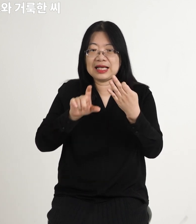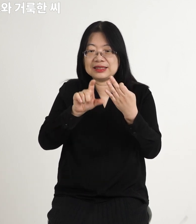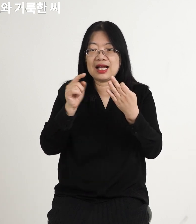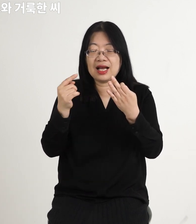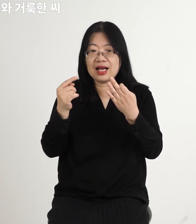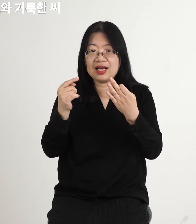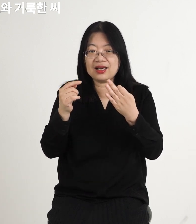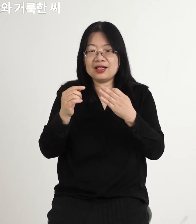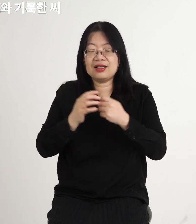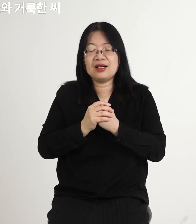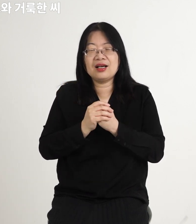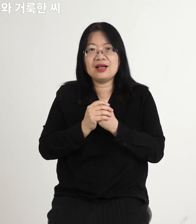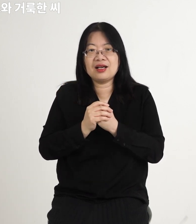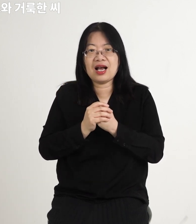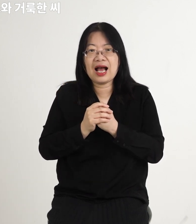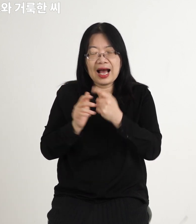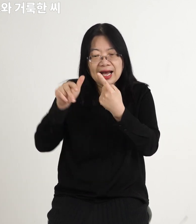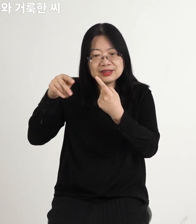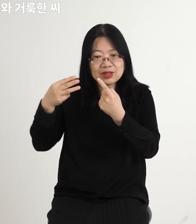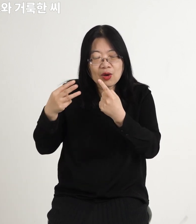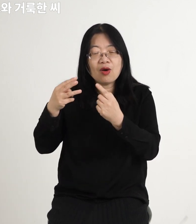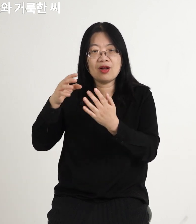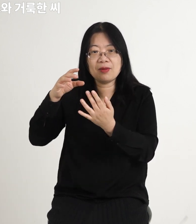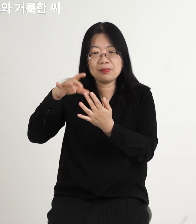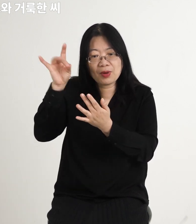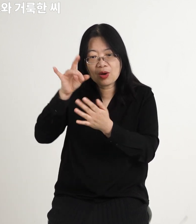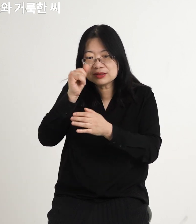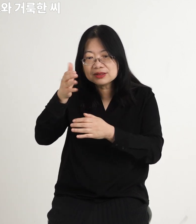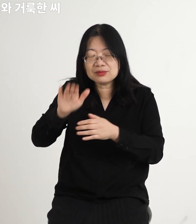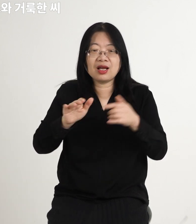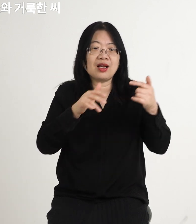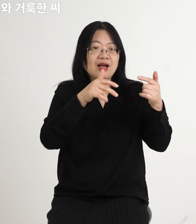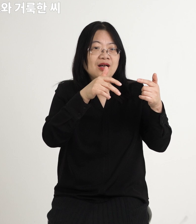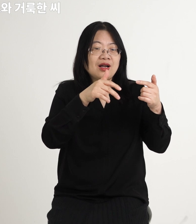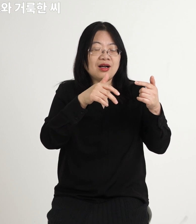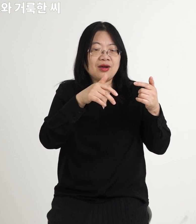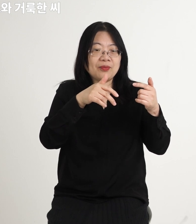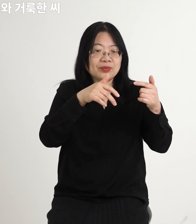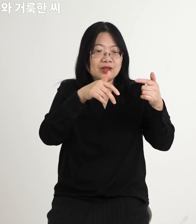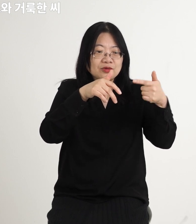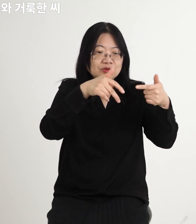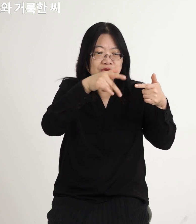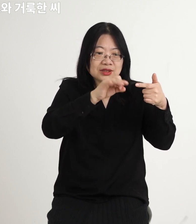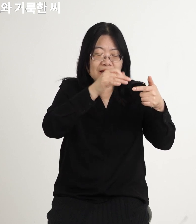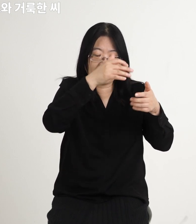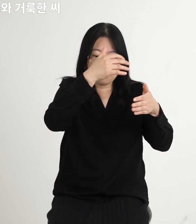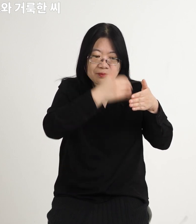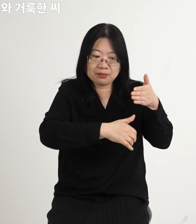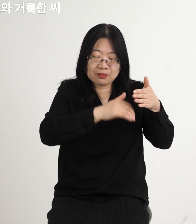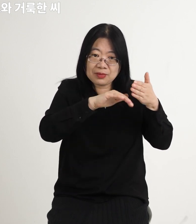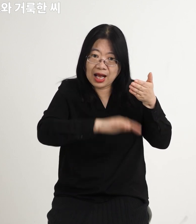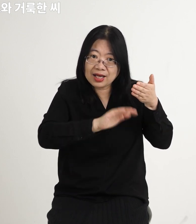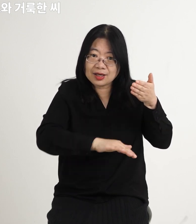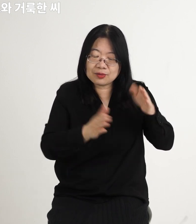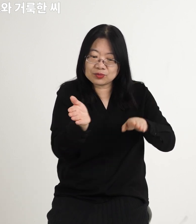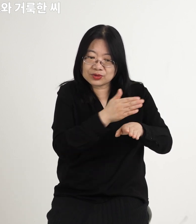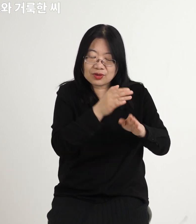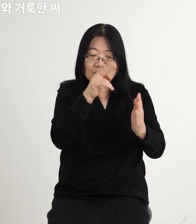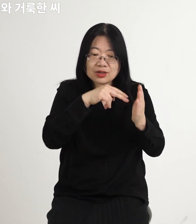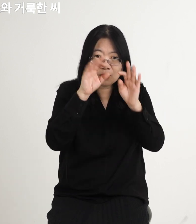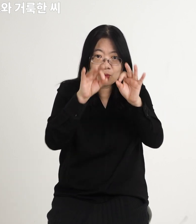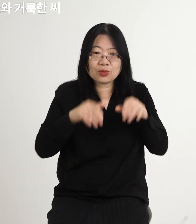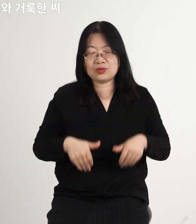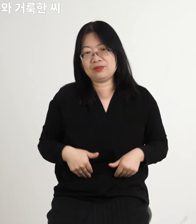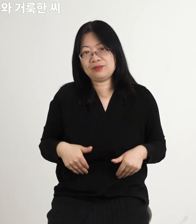사실 6장 말미부터 우리가 좀 볼 필요가 있어요. 자, 6장을 좀 건너가